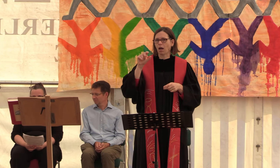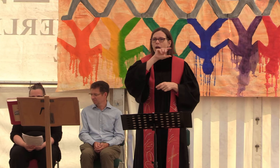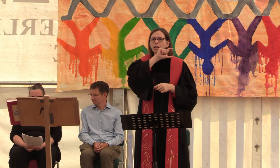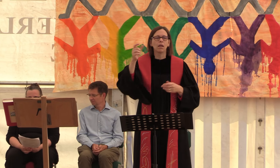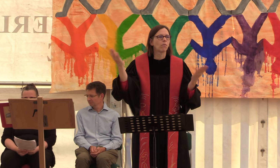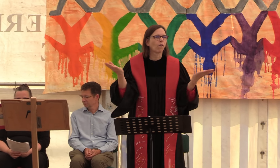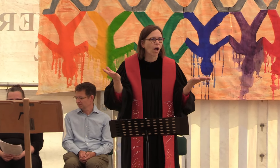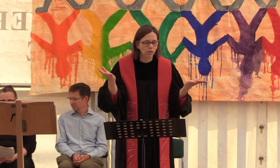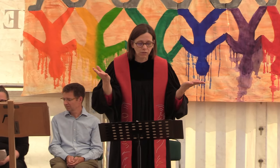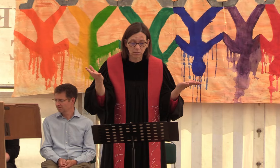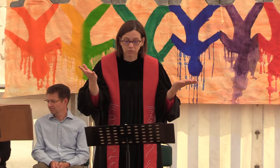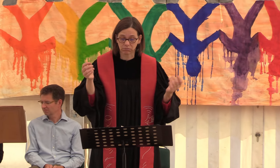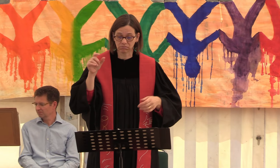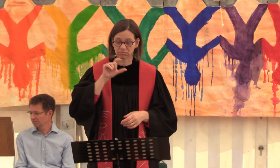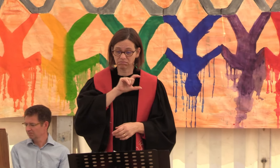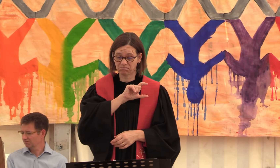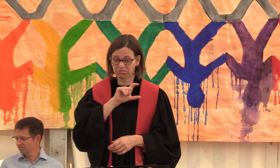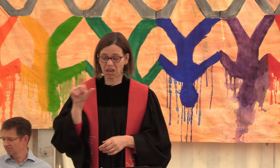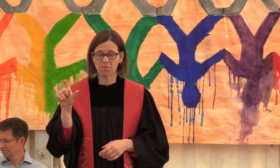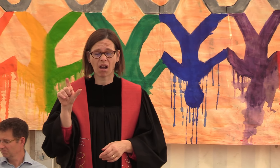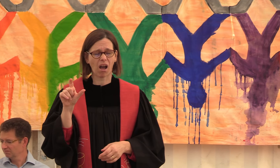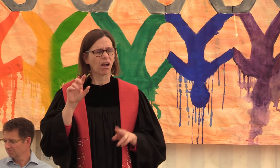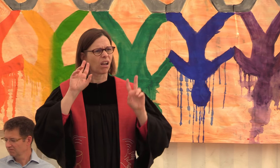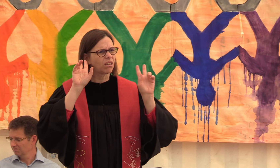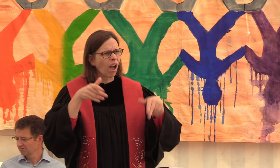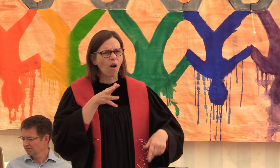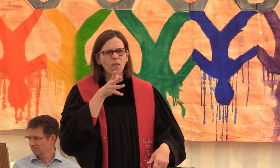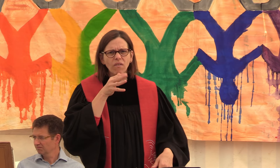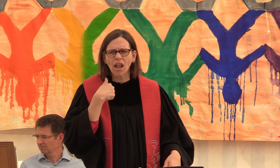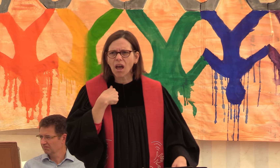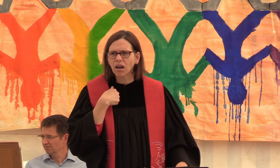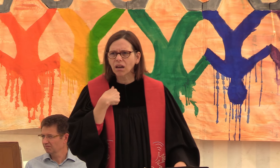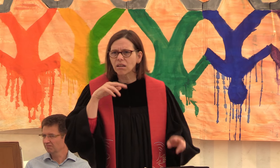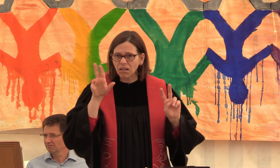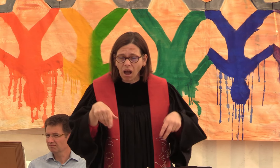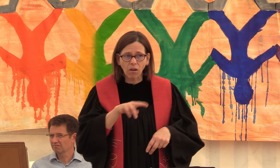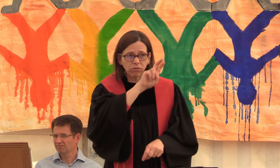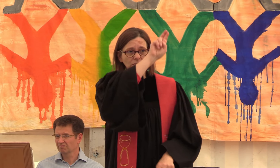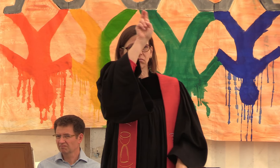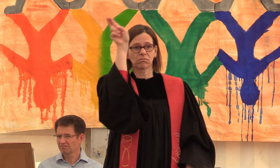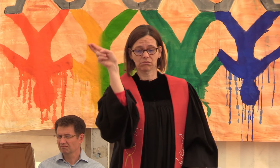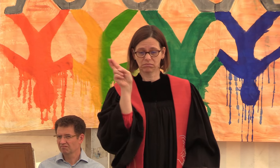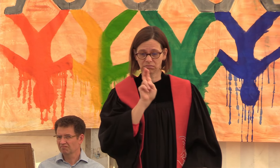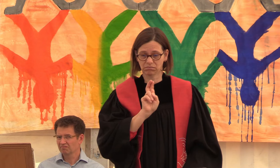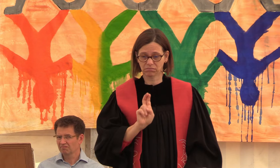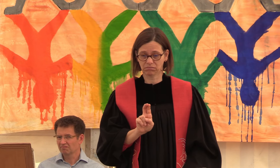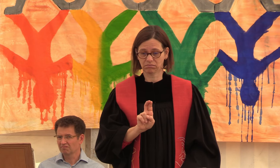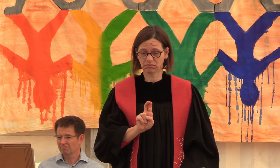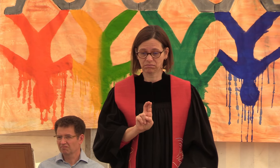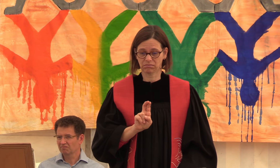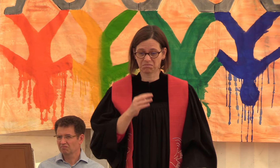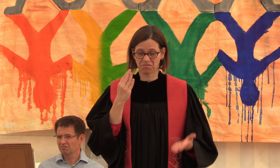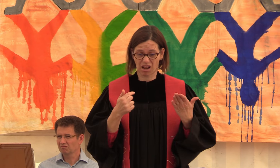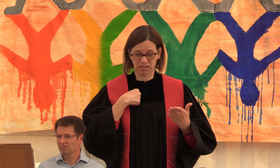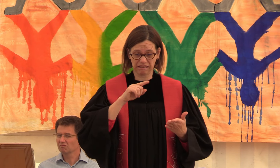Heute haben wir ein spannendes Thema. Es geht heute um das Thema: Sind Fehler